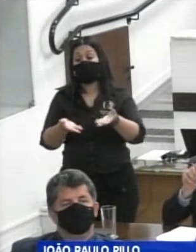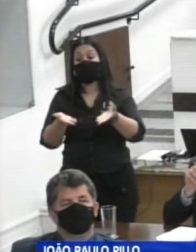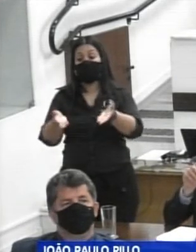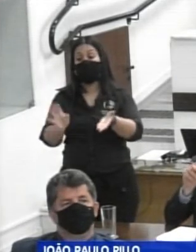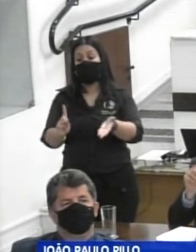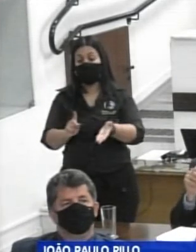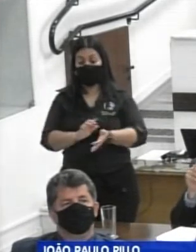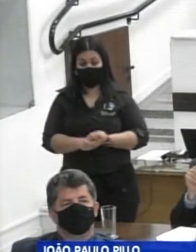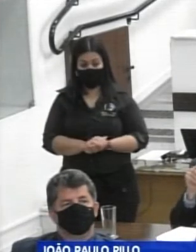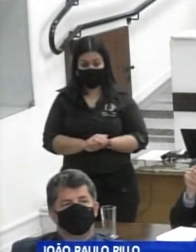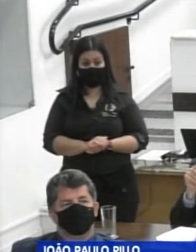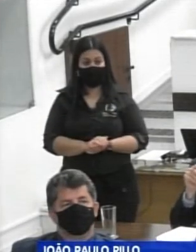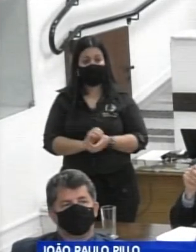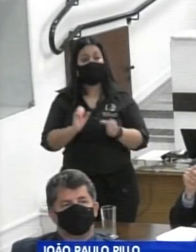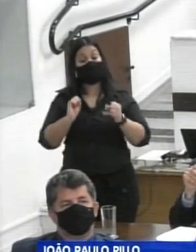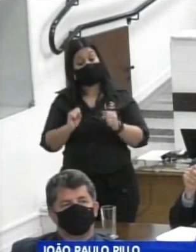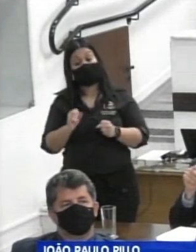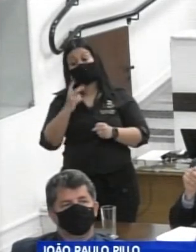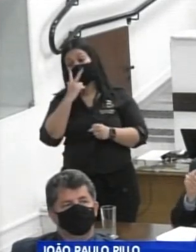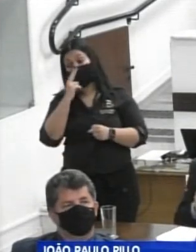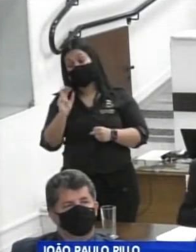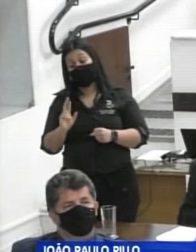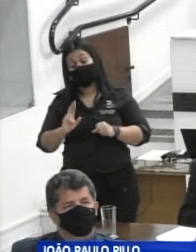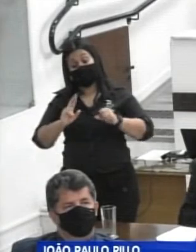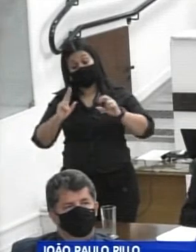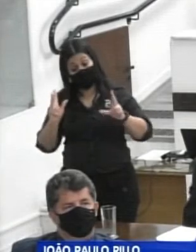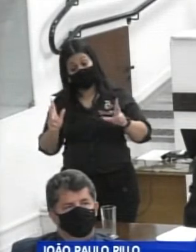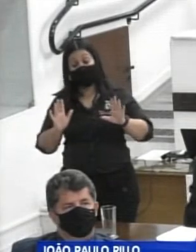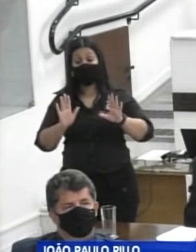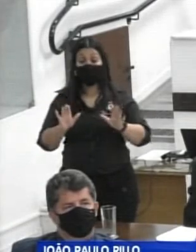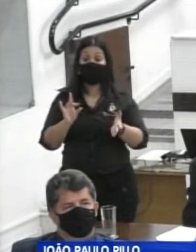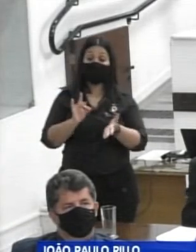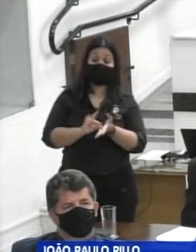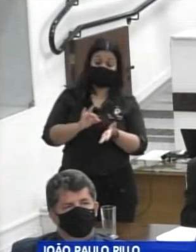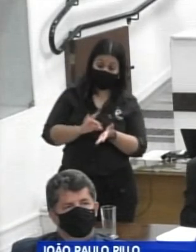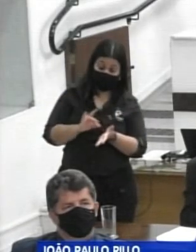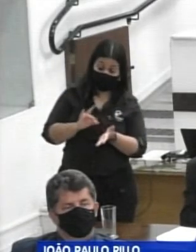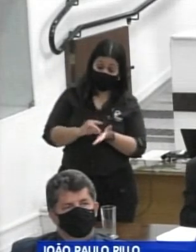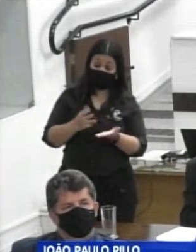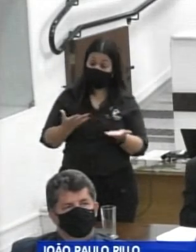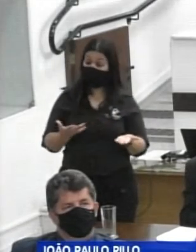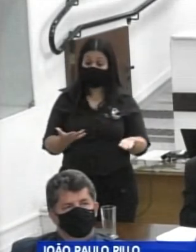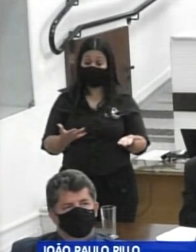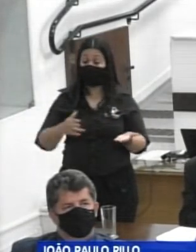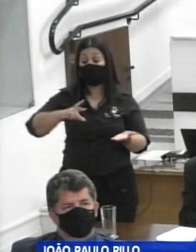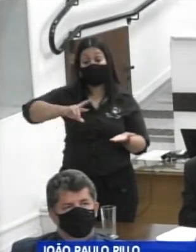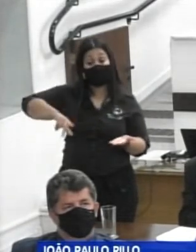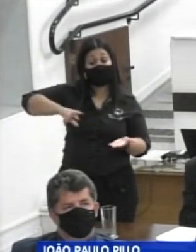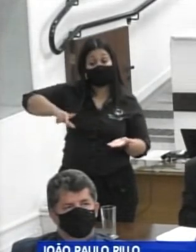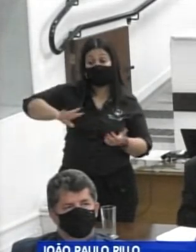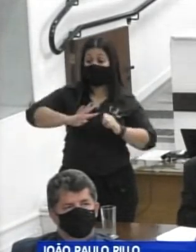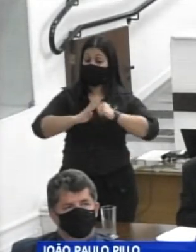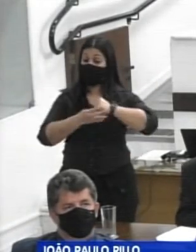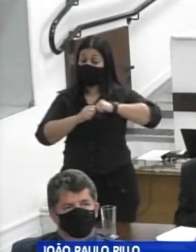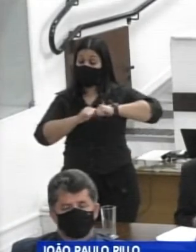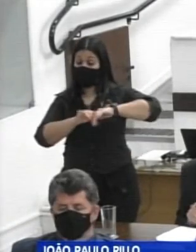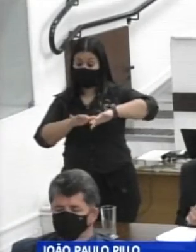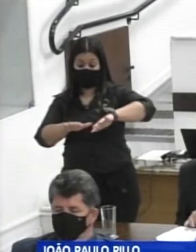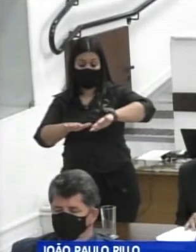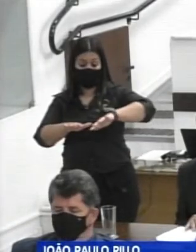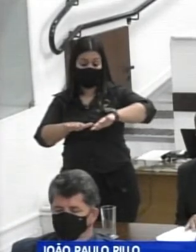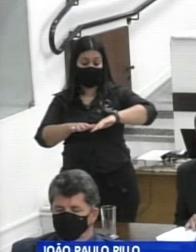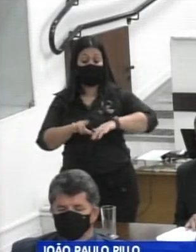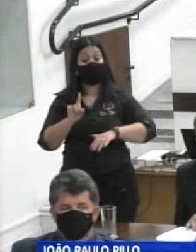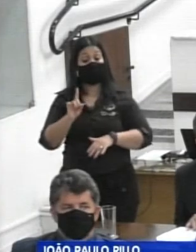pode parecer estranho, mas, na verdade, nada tinha a ver com a pandemia. Não foi um excesso de zelo do